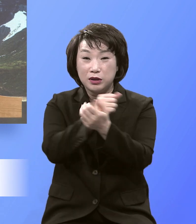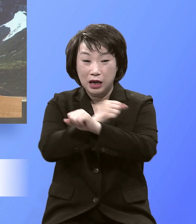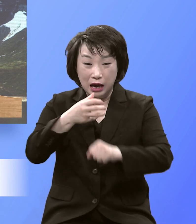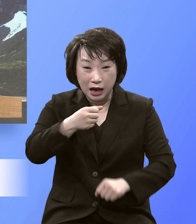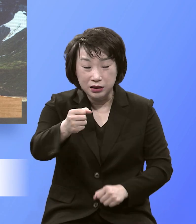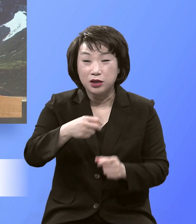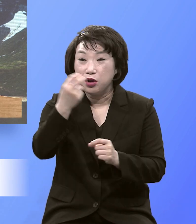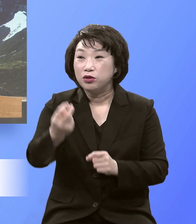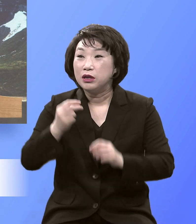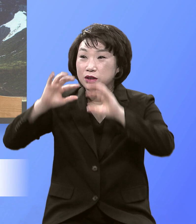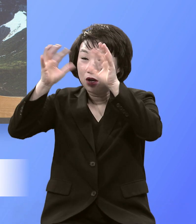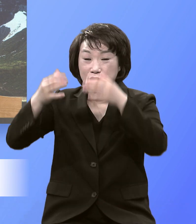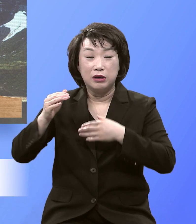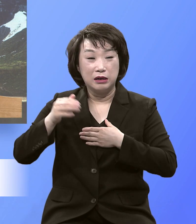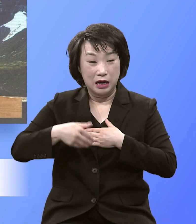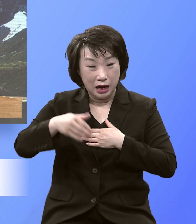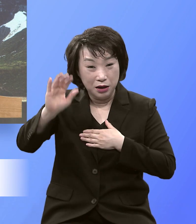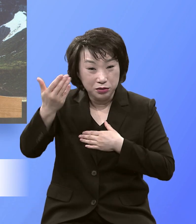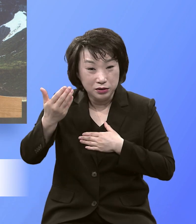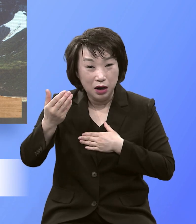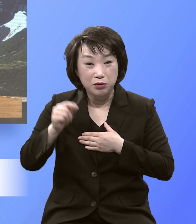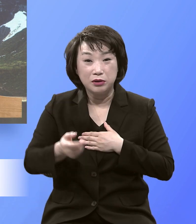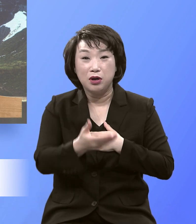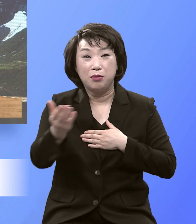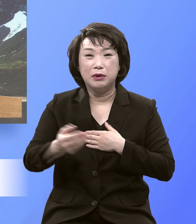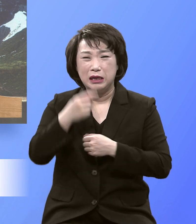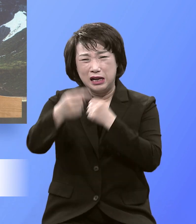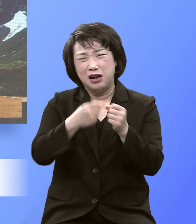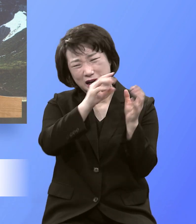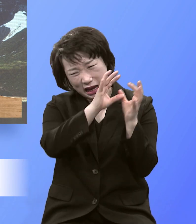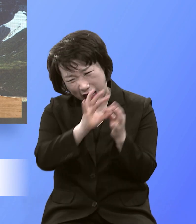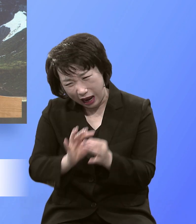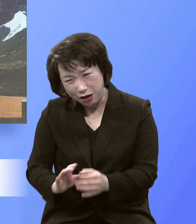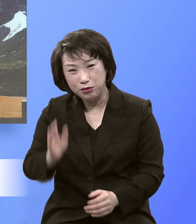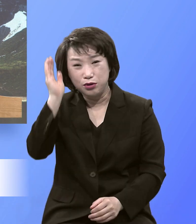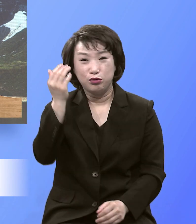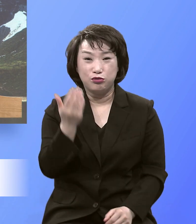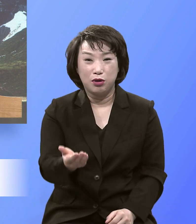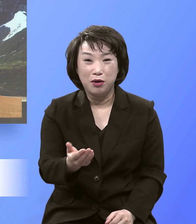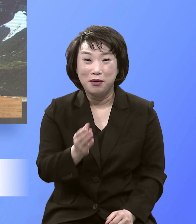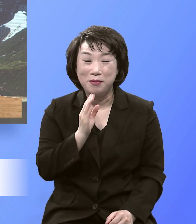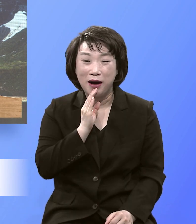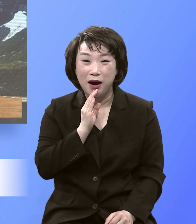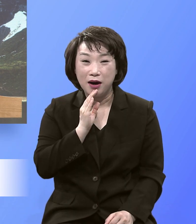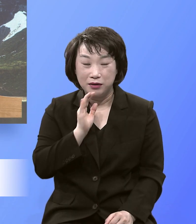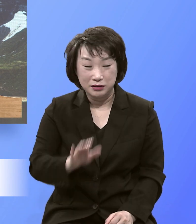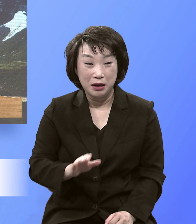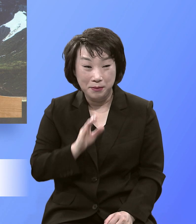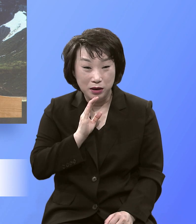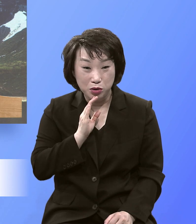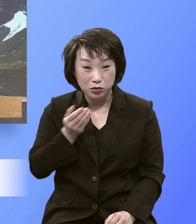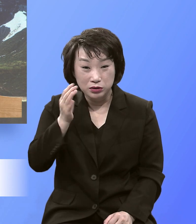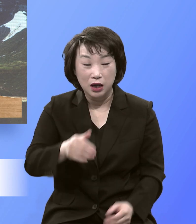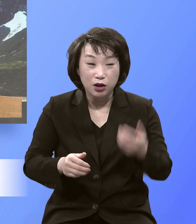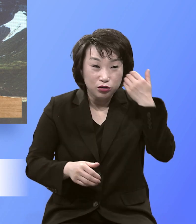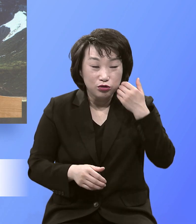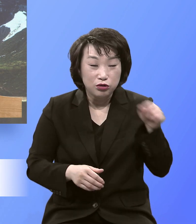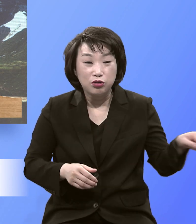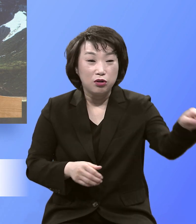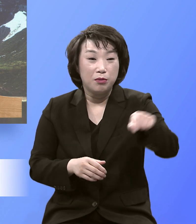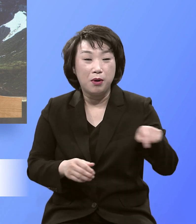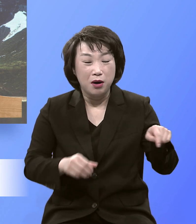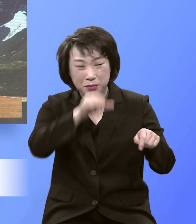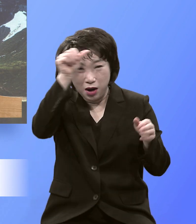받아라, 영생과 천국 가자, 이 소리 1년 내내, 아니요 평생에 한 번도 못 들어보고